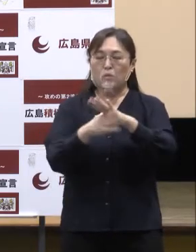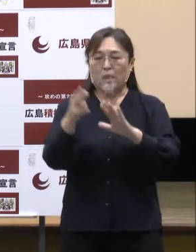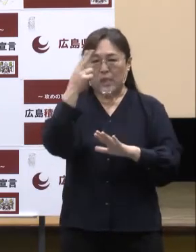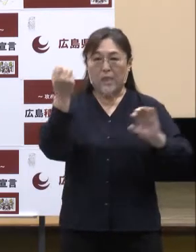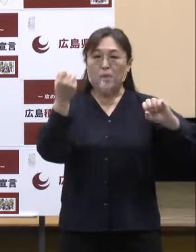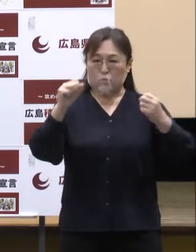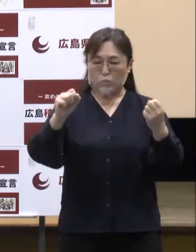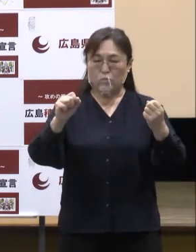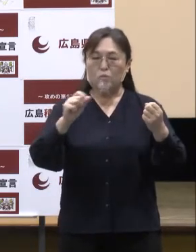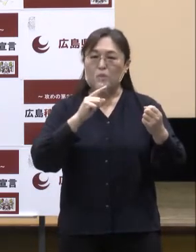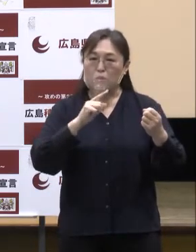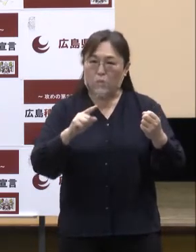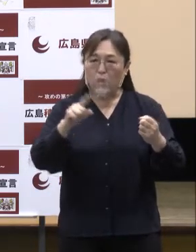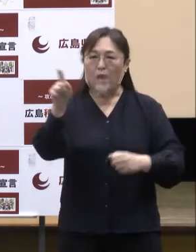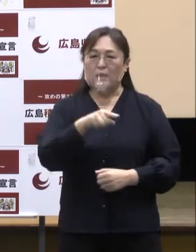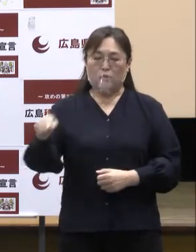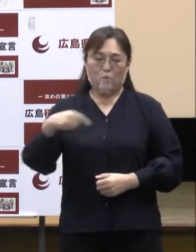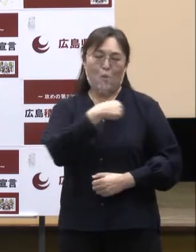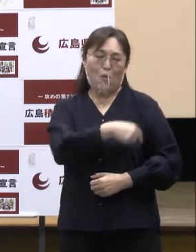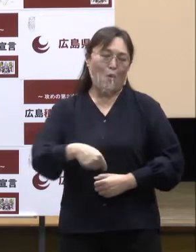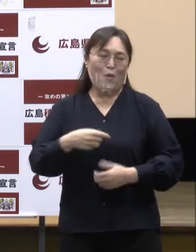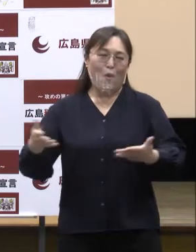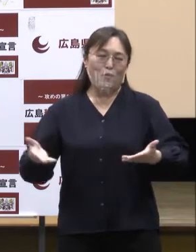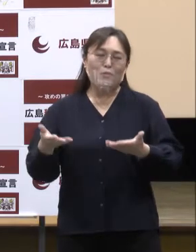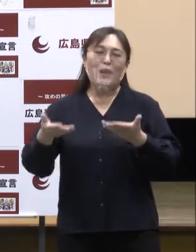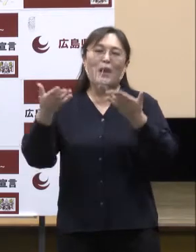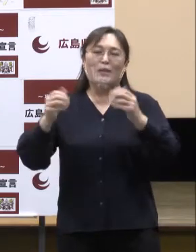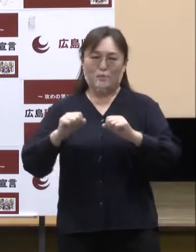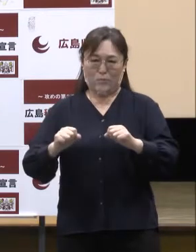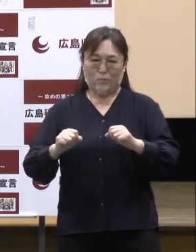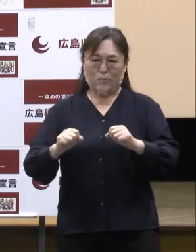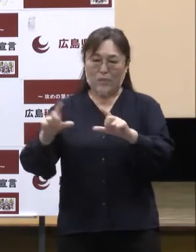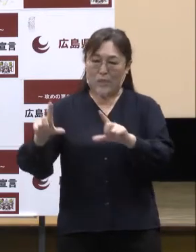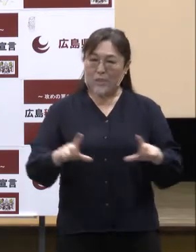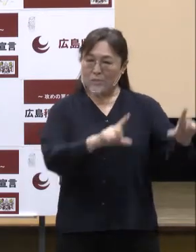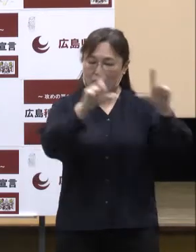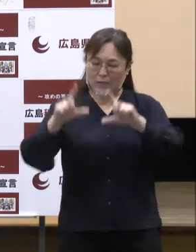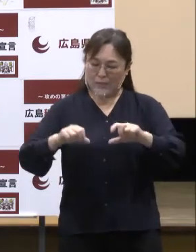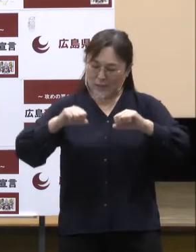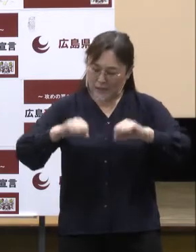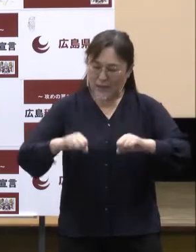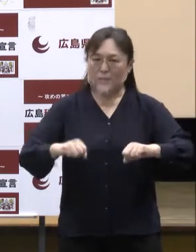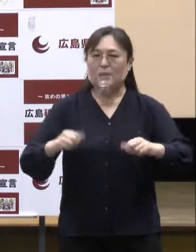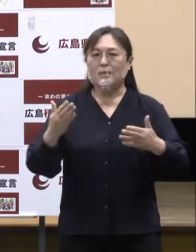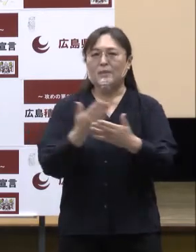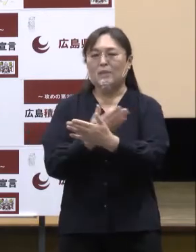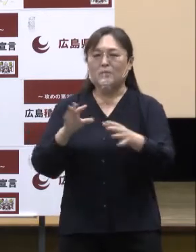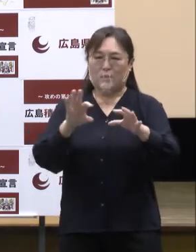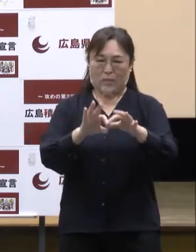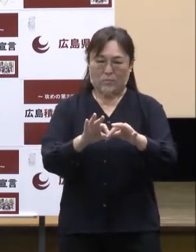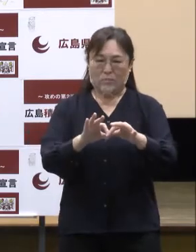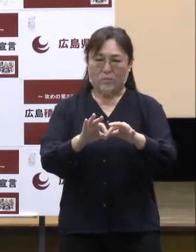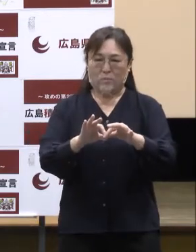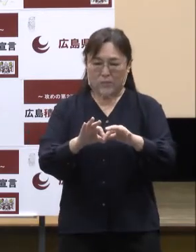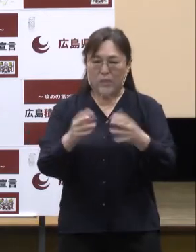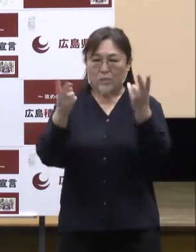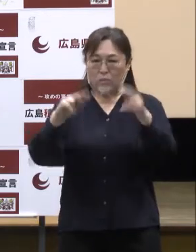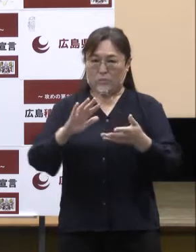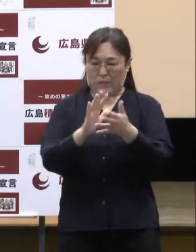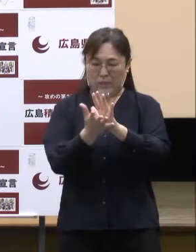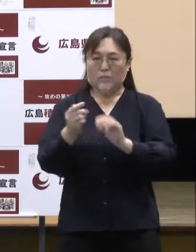人の心を豊かにして、生活にゆとりや活気をもたらすものであり、県としても今回の制度を通じ